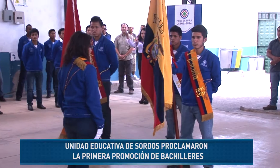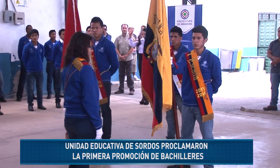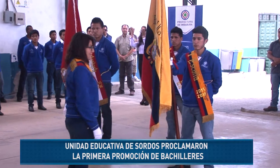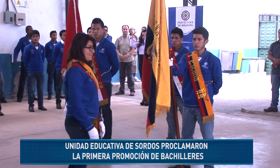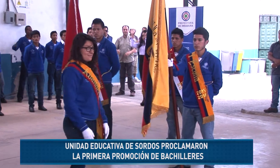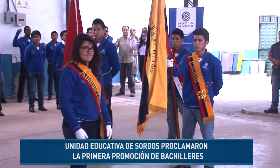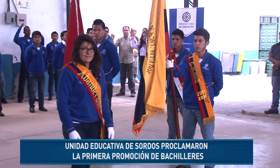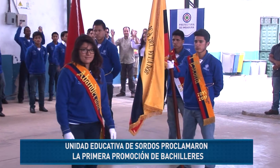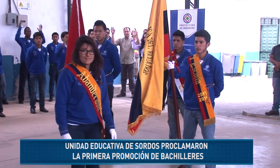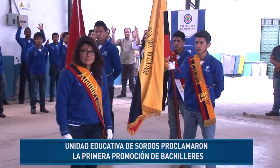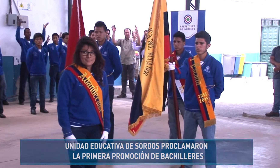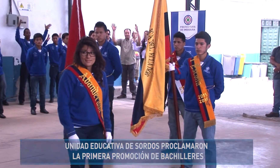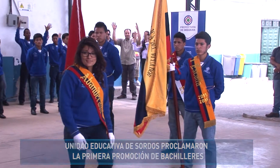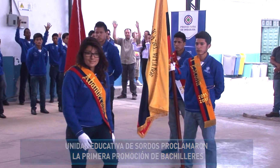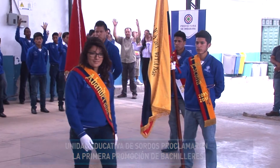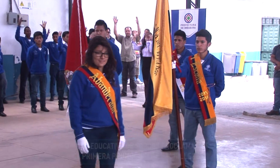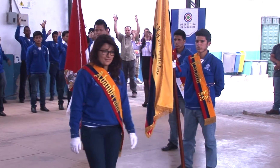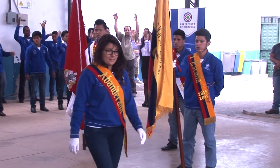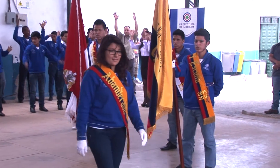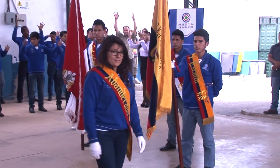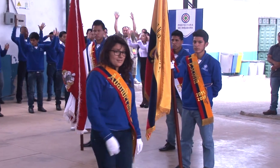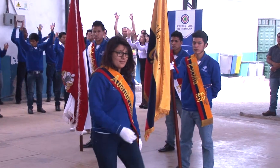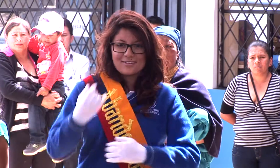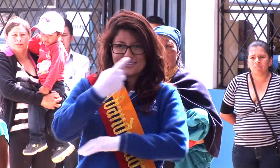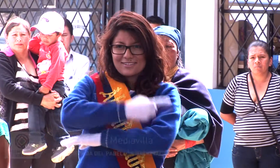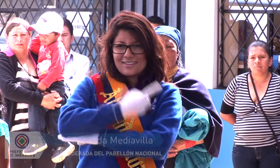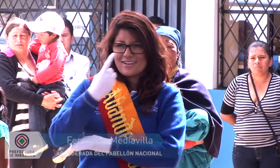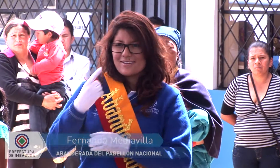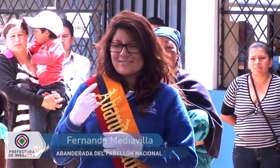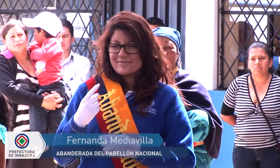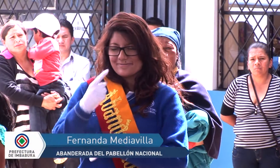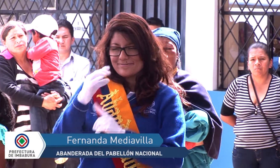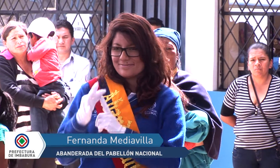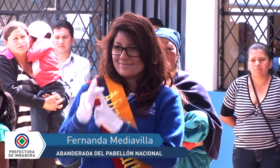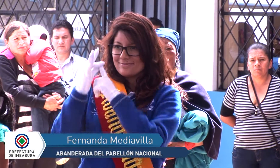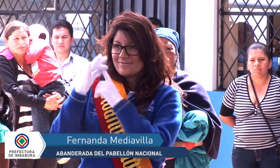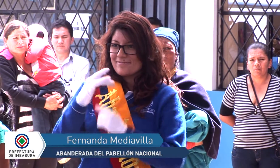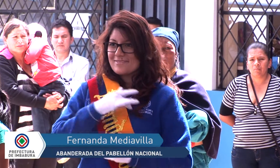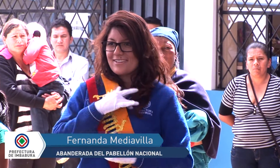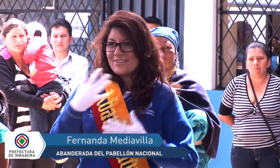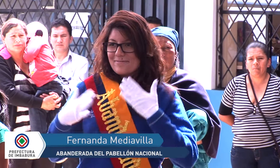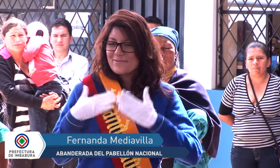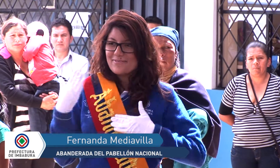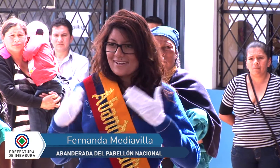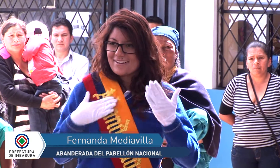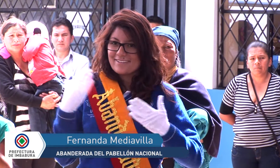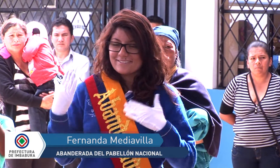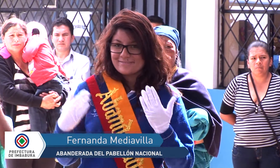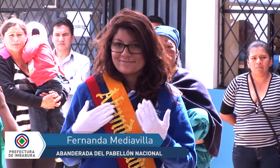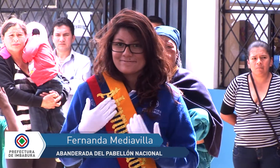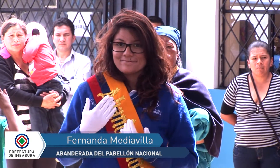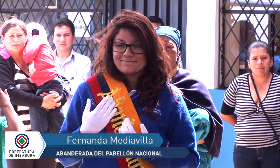en la vida no existen limitaciones ni barreras. Hoy es un día muy especial, me siento muy feliz,